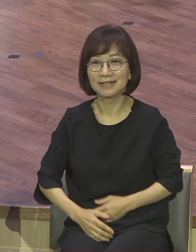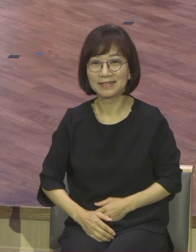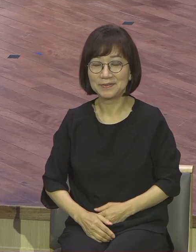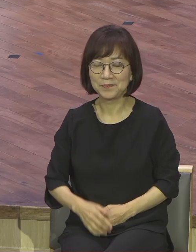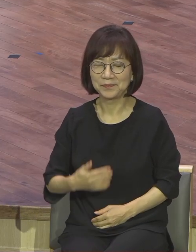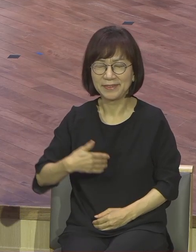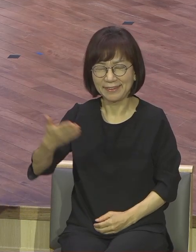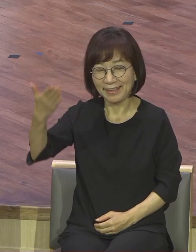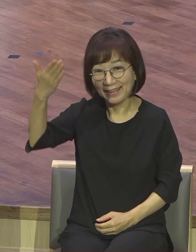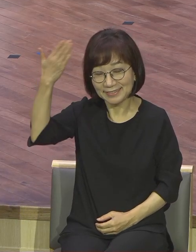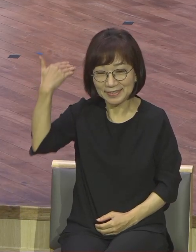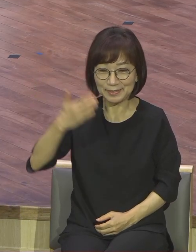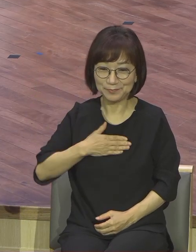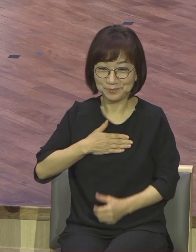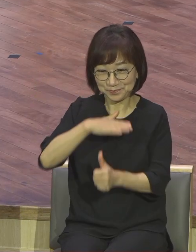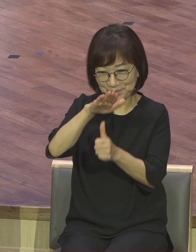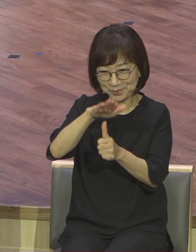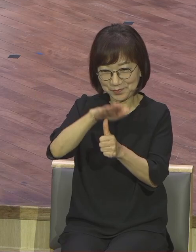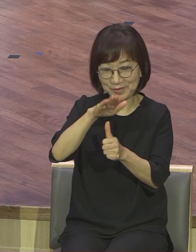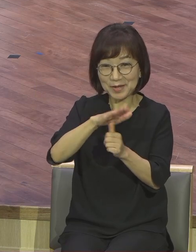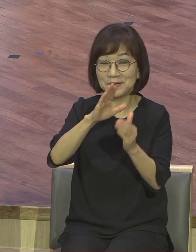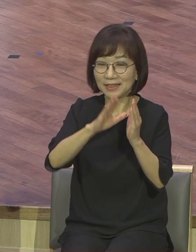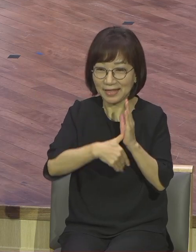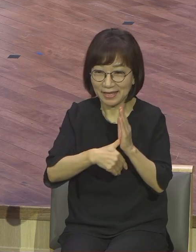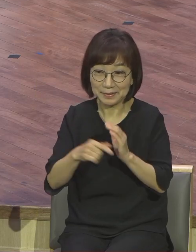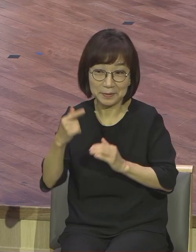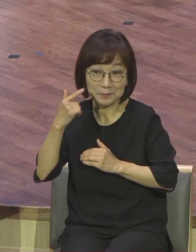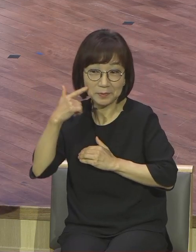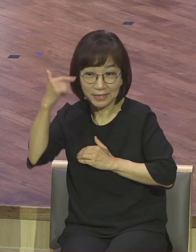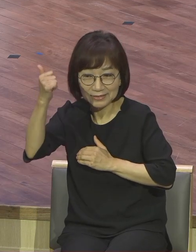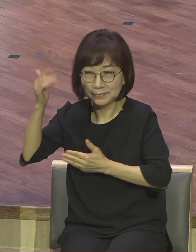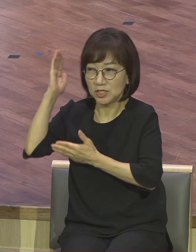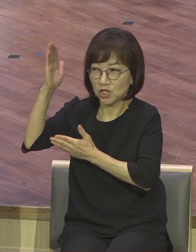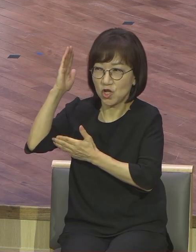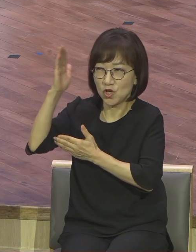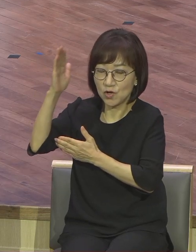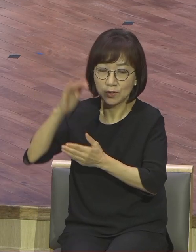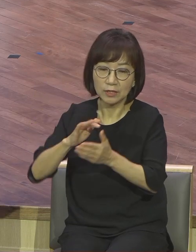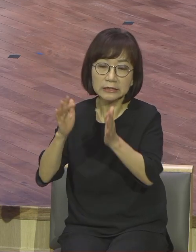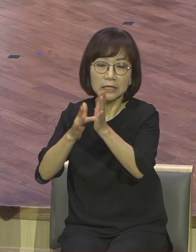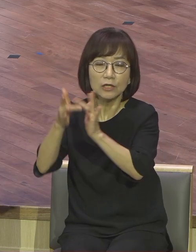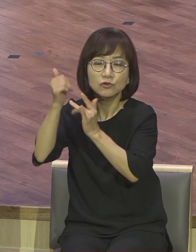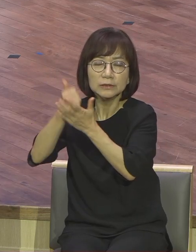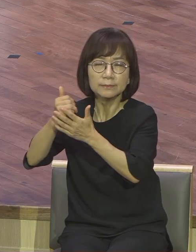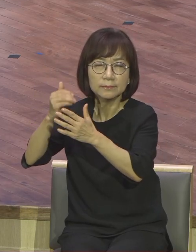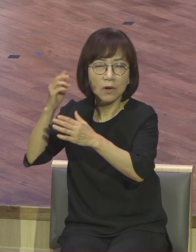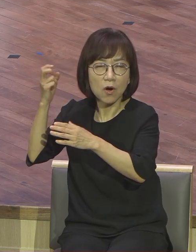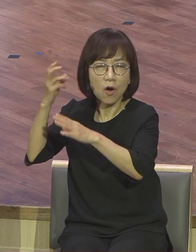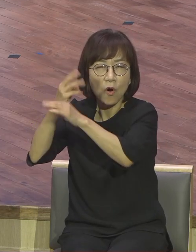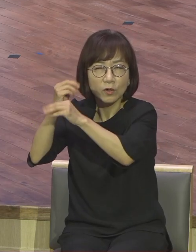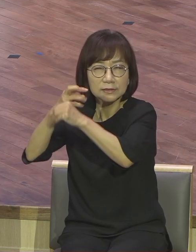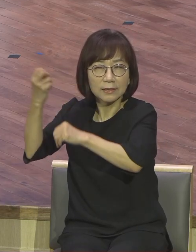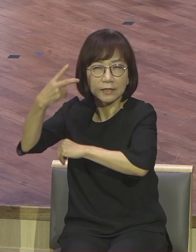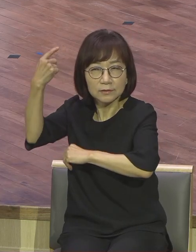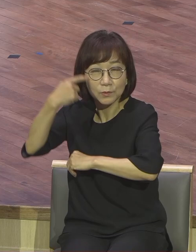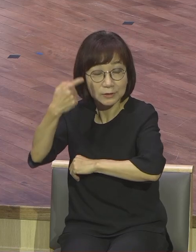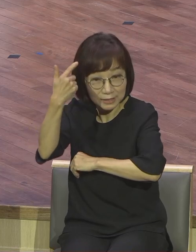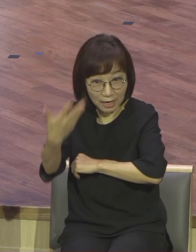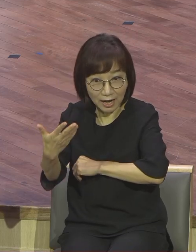목사님이 종말 설교하면서 그래요. 예수님이 언제 오시는가 그러면서 우리 보고 할머니 아마